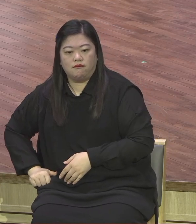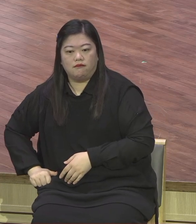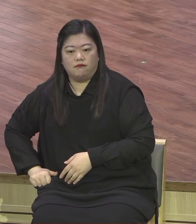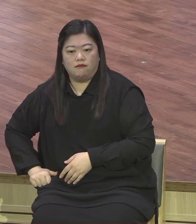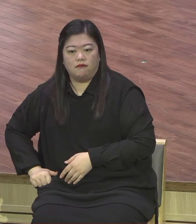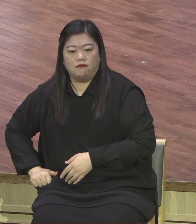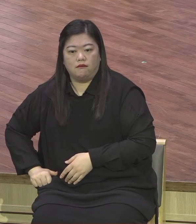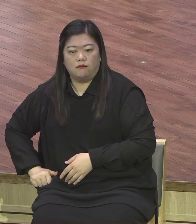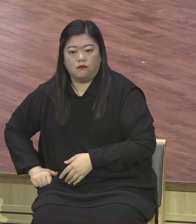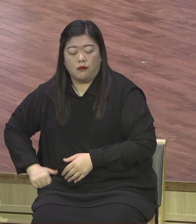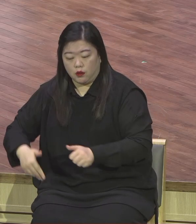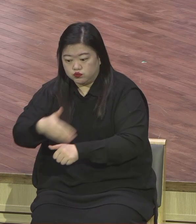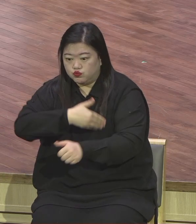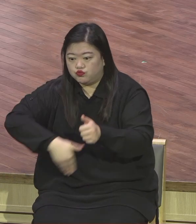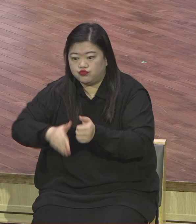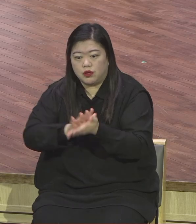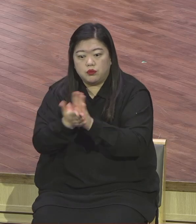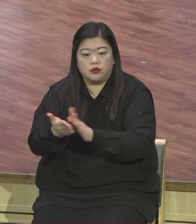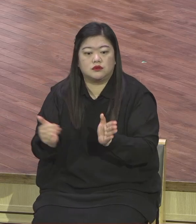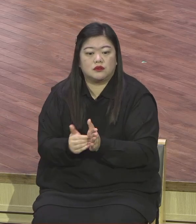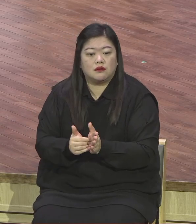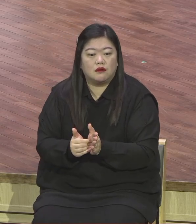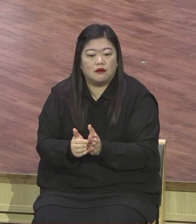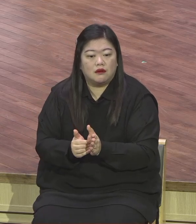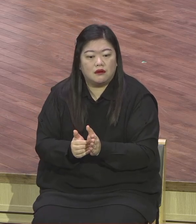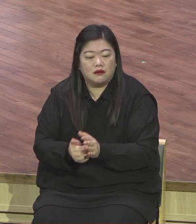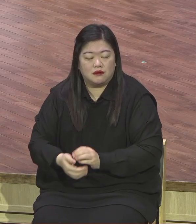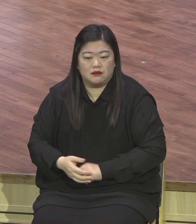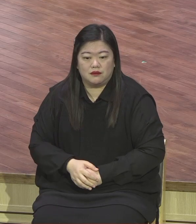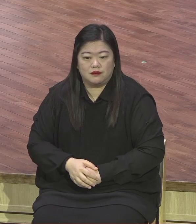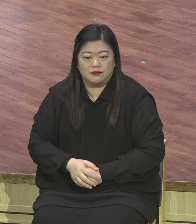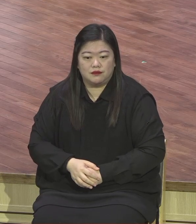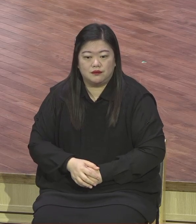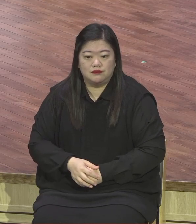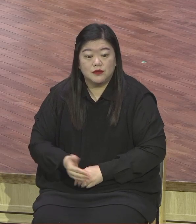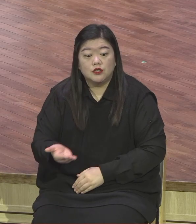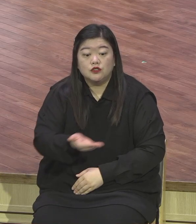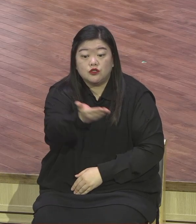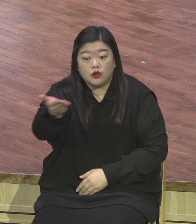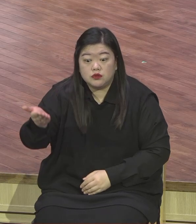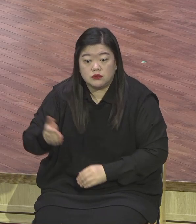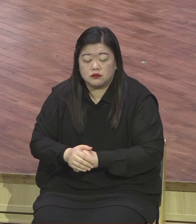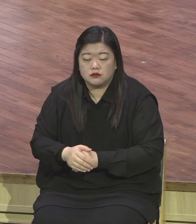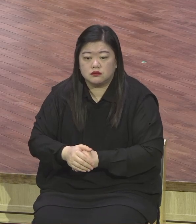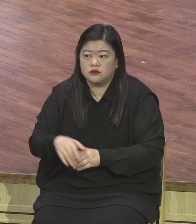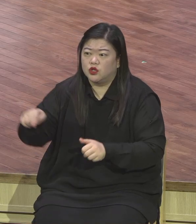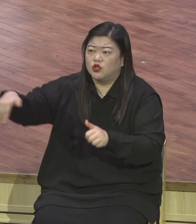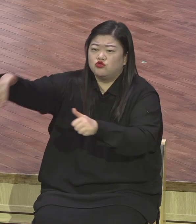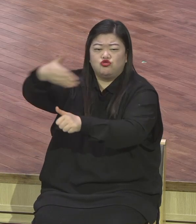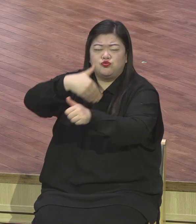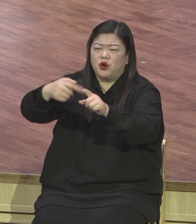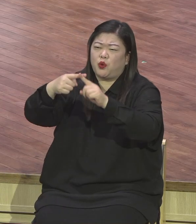우리에게 이 시대의 사명을 주신 이유가 뭐냐 왜 예원교회를 부르셨냐 하고 많은 교회 중에서